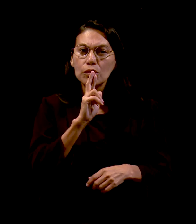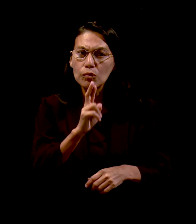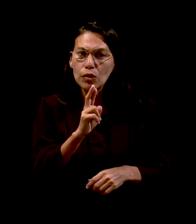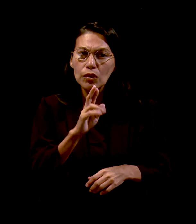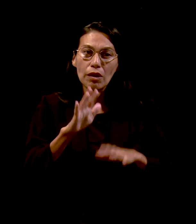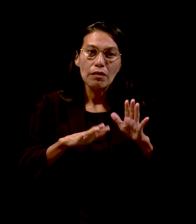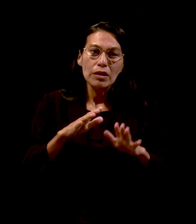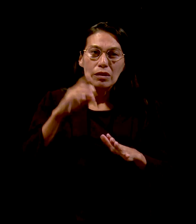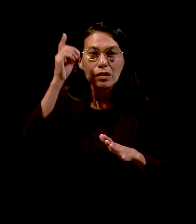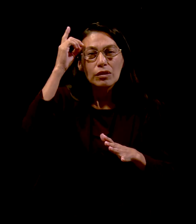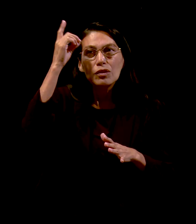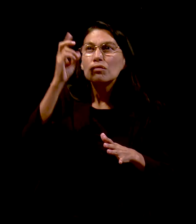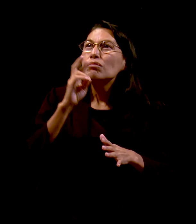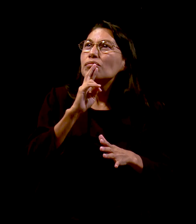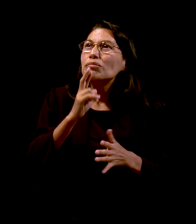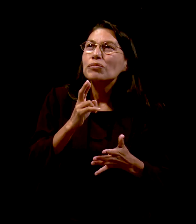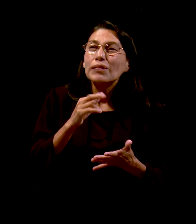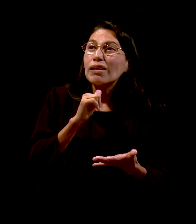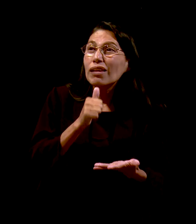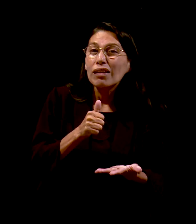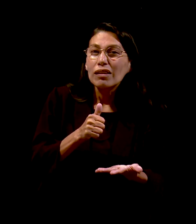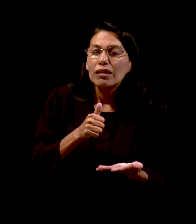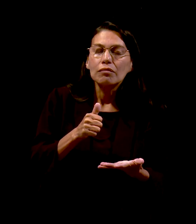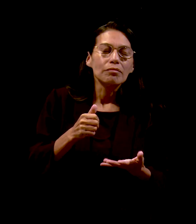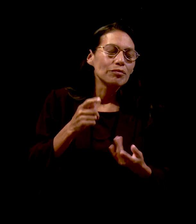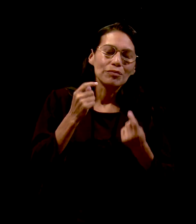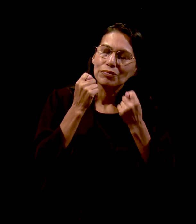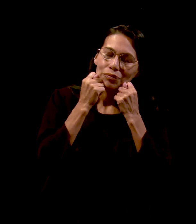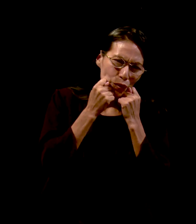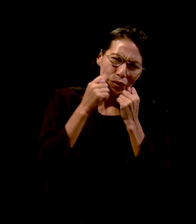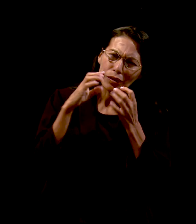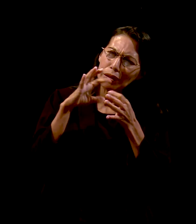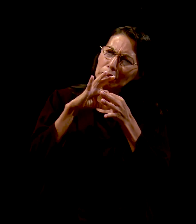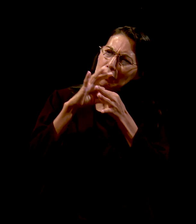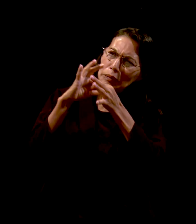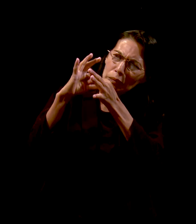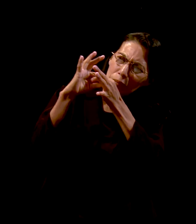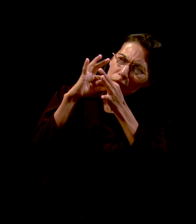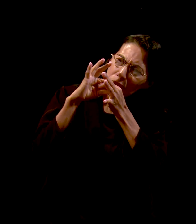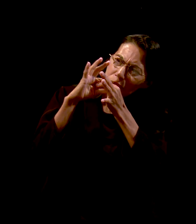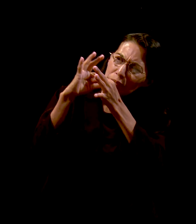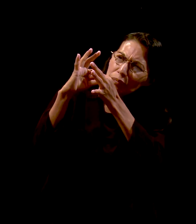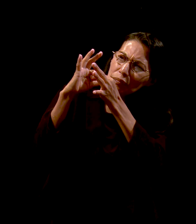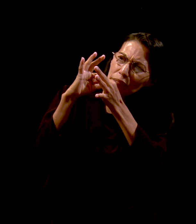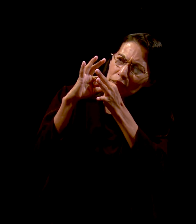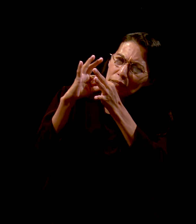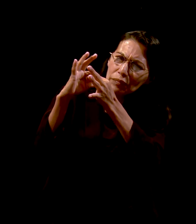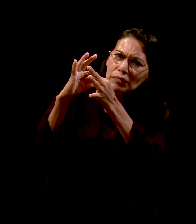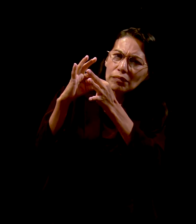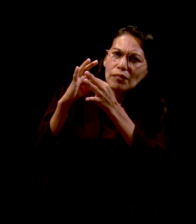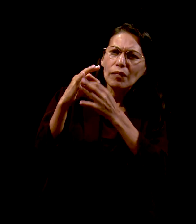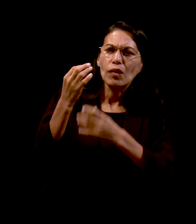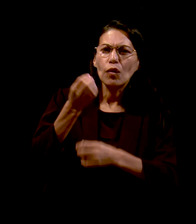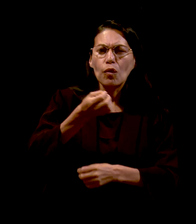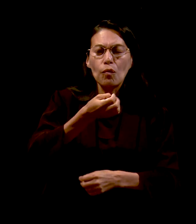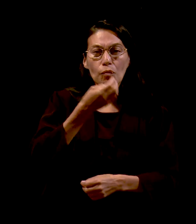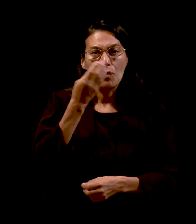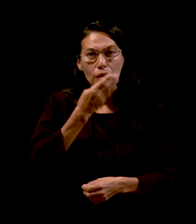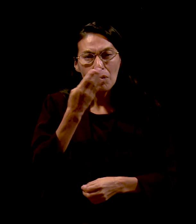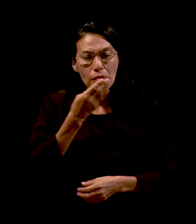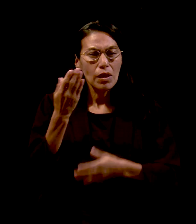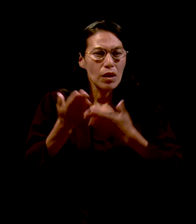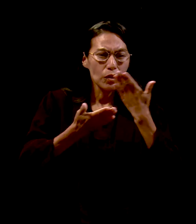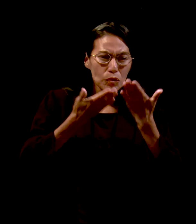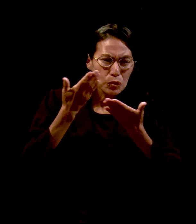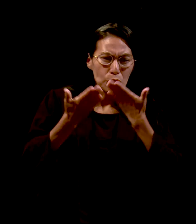vemos la respuesta pero afianzamos consolidamos nuestra relación con dios a través del estudio de la